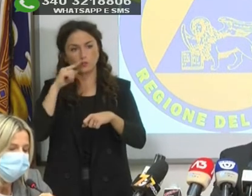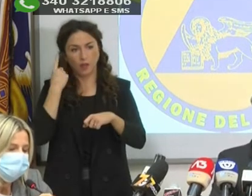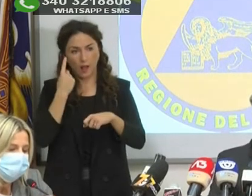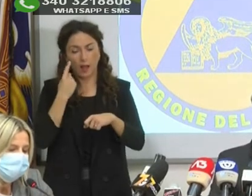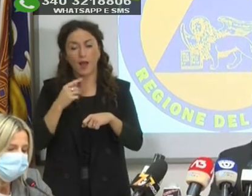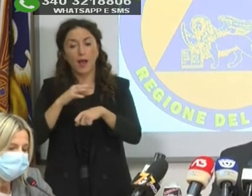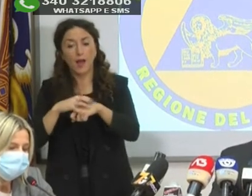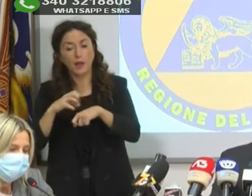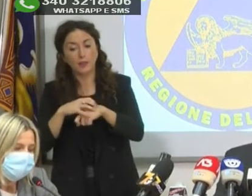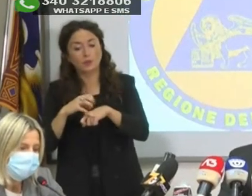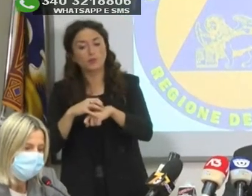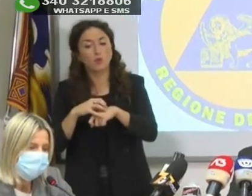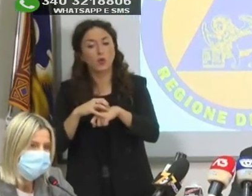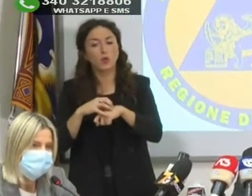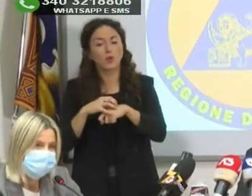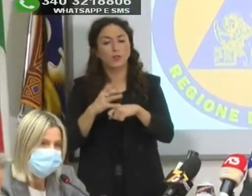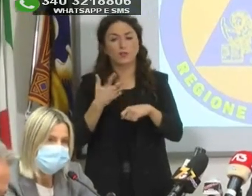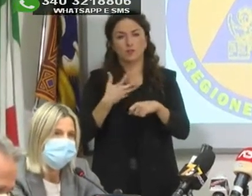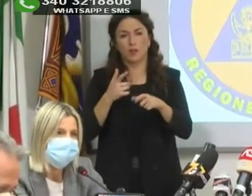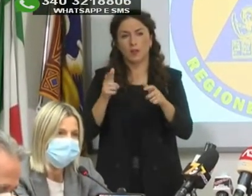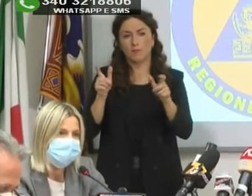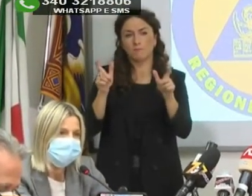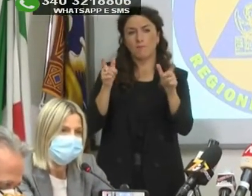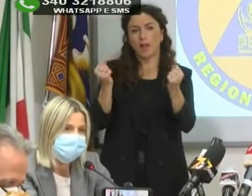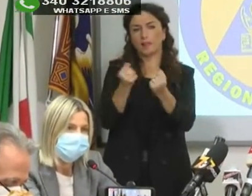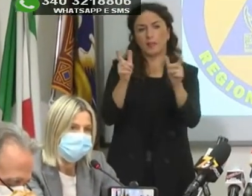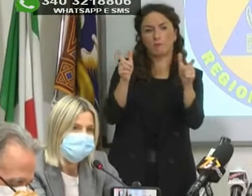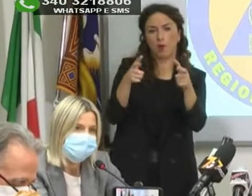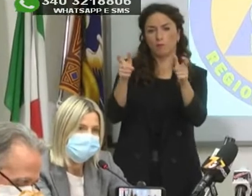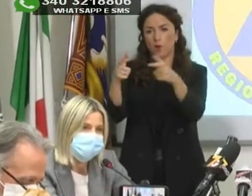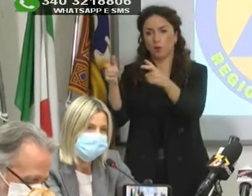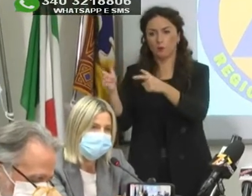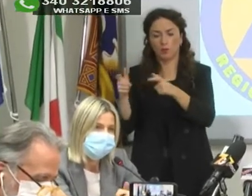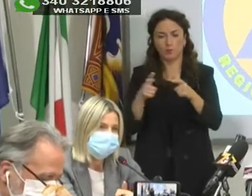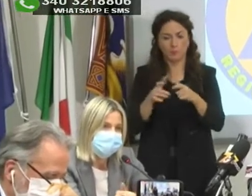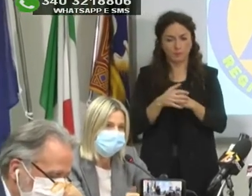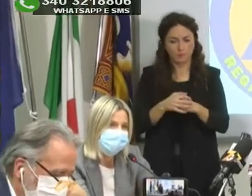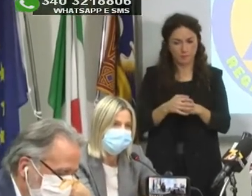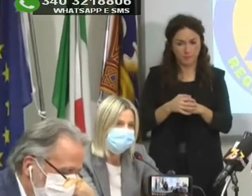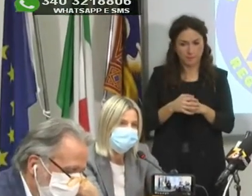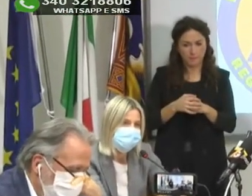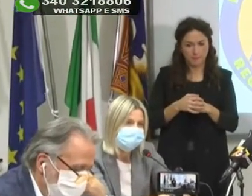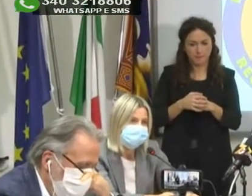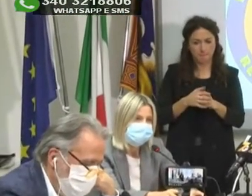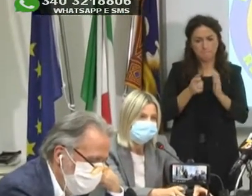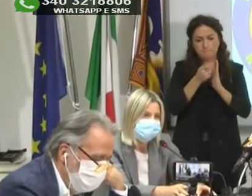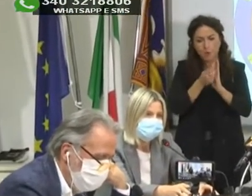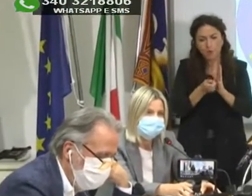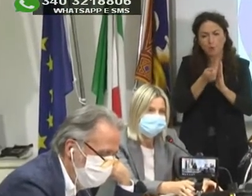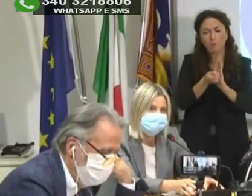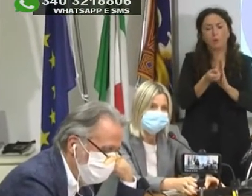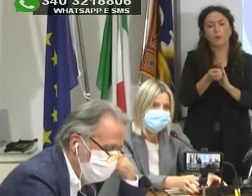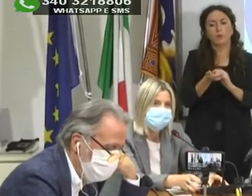quella arancione chiaramente c'è il blocco di tutta una serie di attività e quindi in maniera graduale vengono bloccate